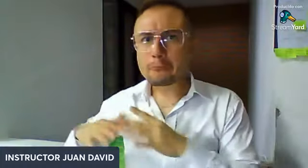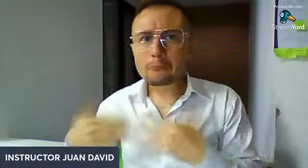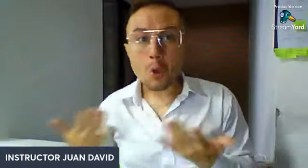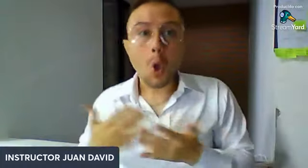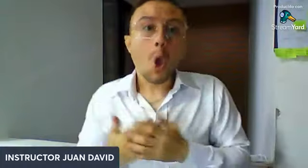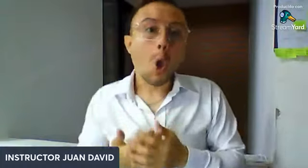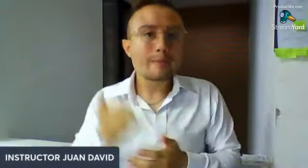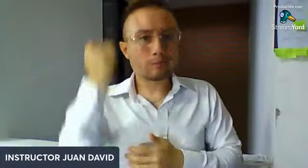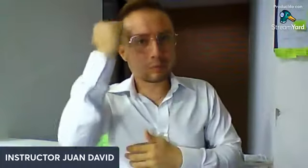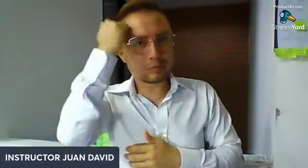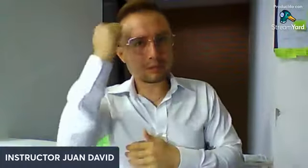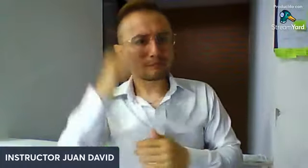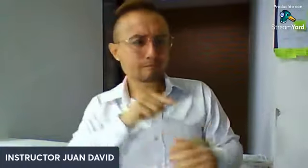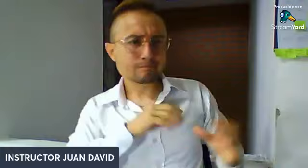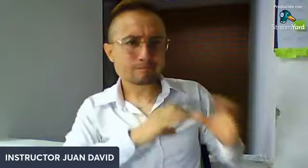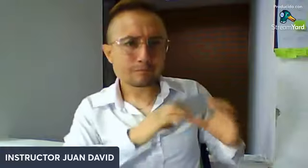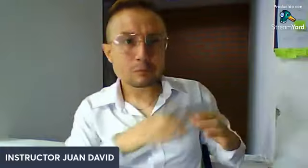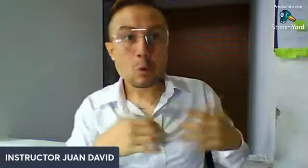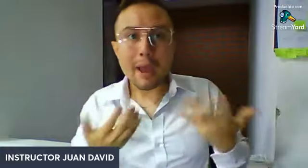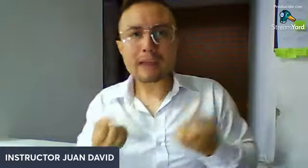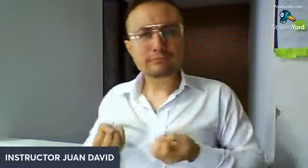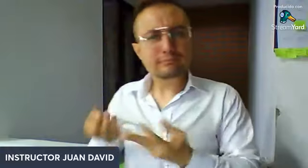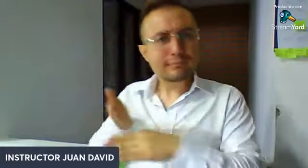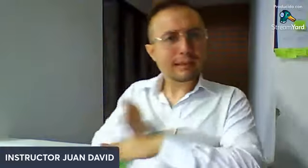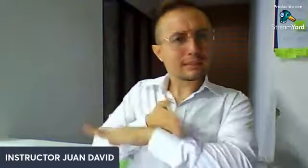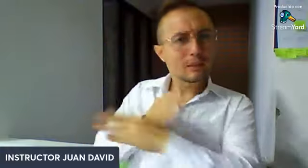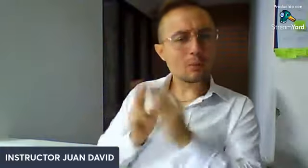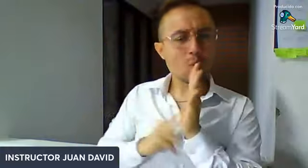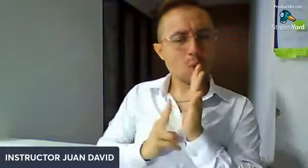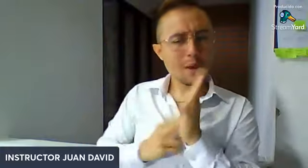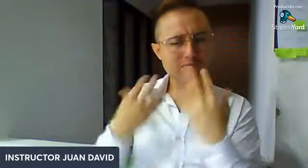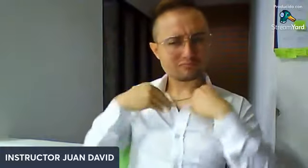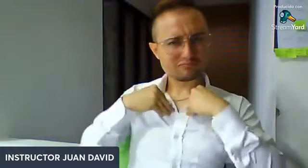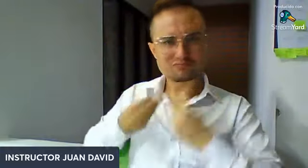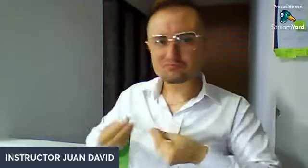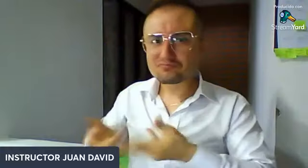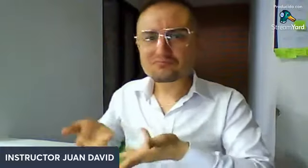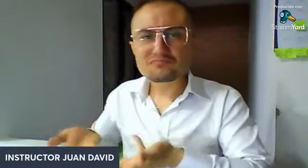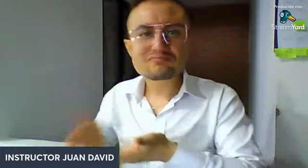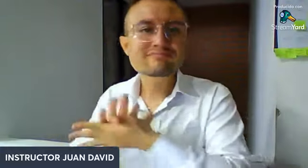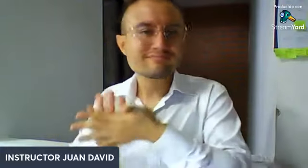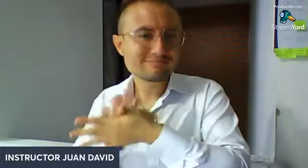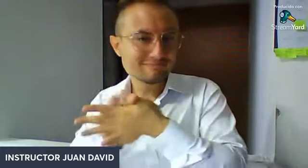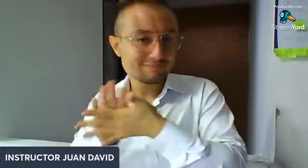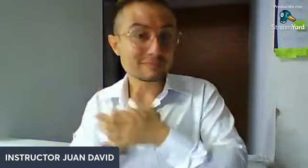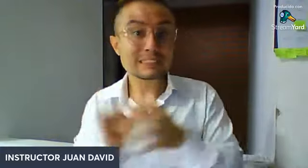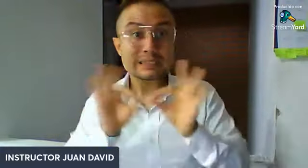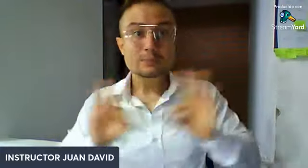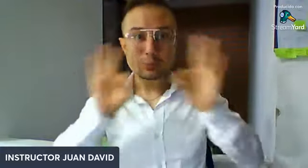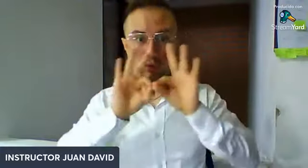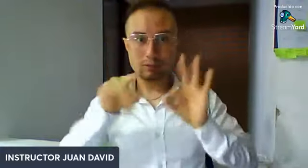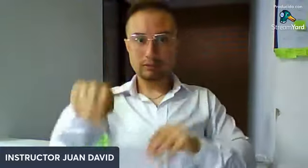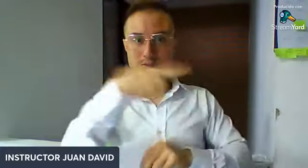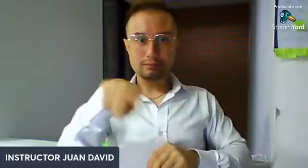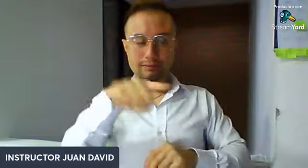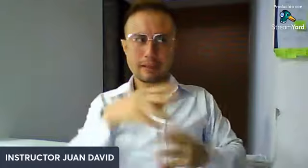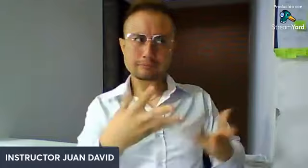Ustedes saben que la población sorda se comunica por señas o de pronto en un contexto educativo y pues serviría mucho